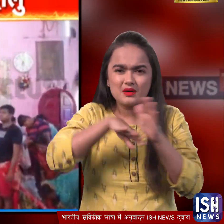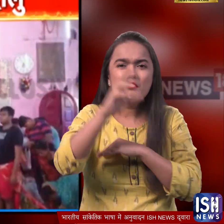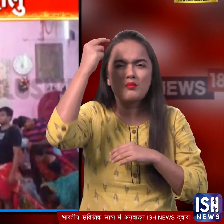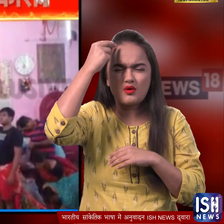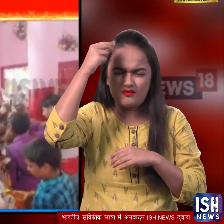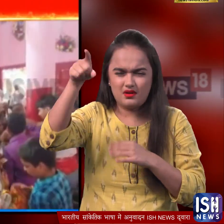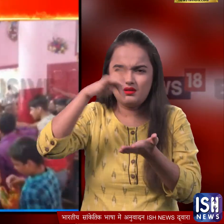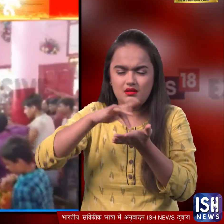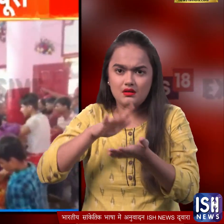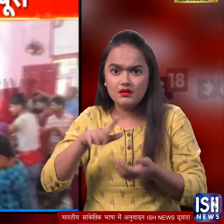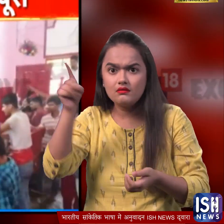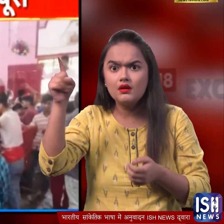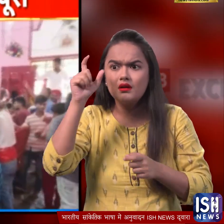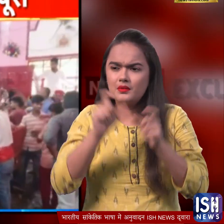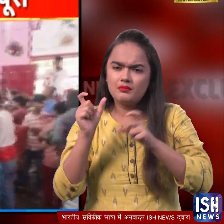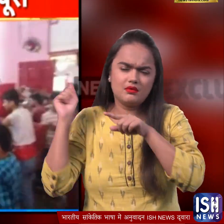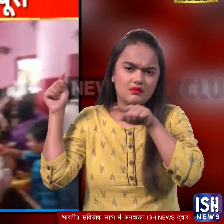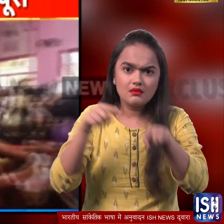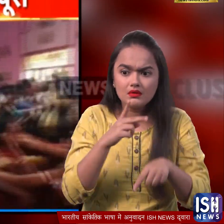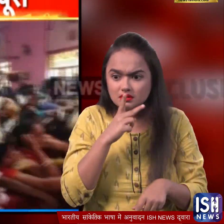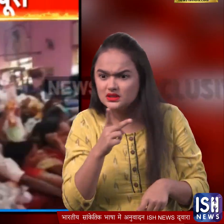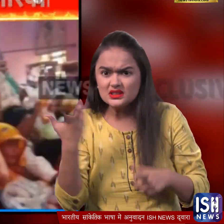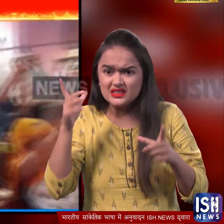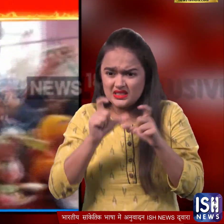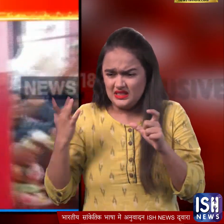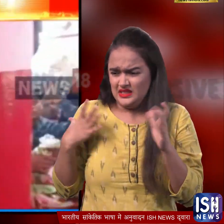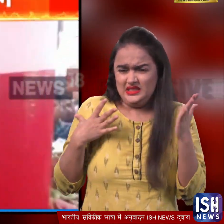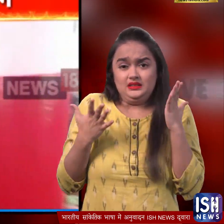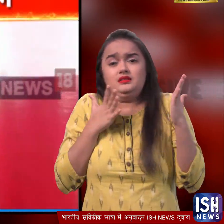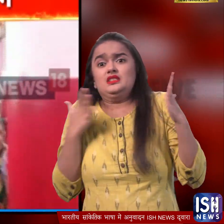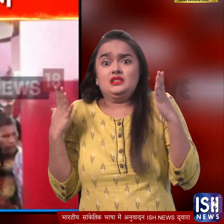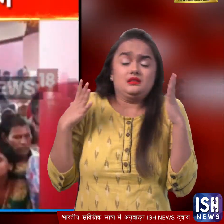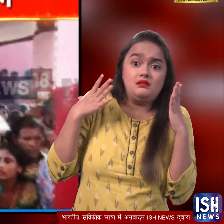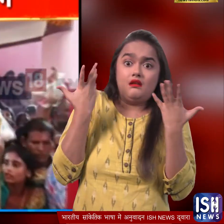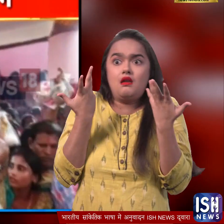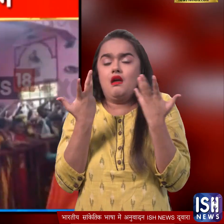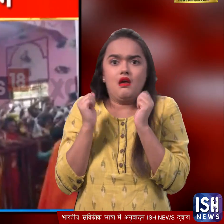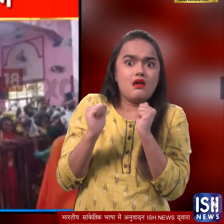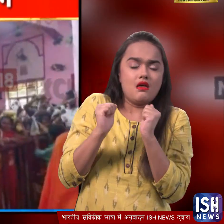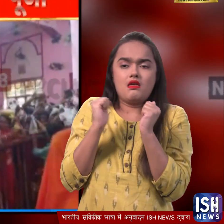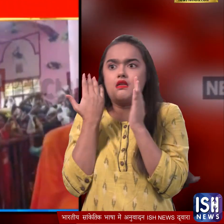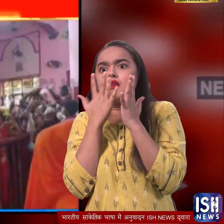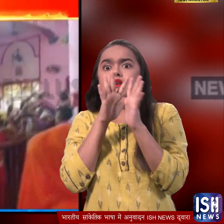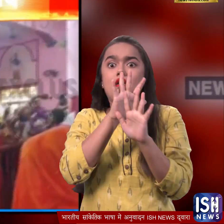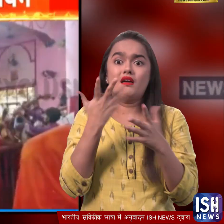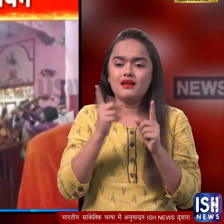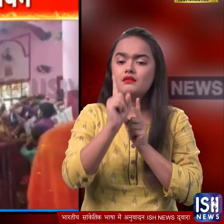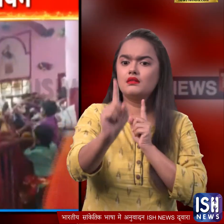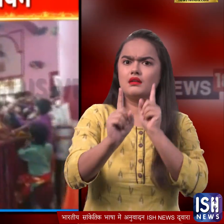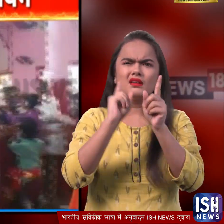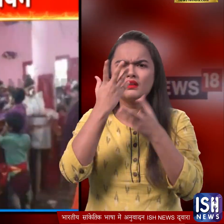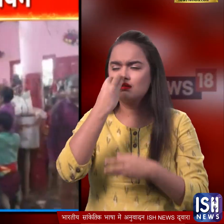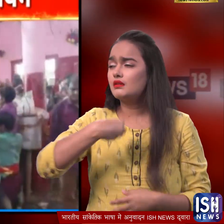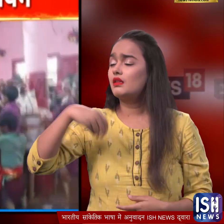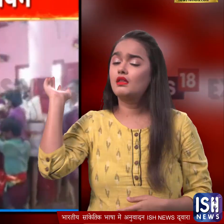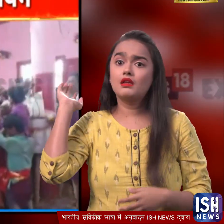में देवी दर्शन के लिए श्रद्धालु पहुंचे तो एक दूसरे से इस तरह चिपके दिखे कि तिल रखने तक की जगह नहीं बची। सोशल डिस्टेंसिंग की तो धज्जियां